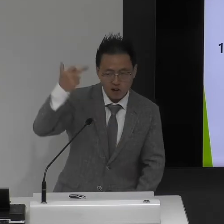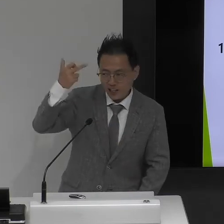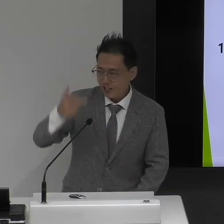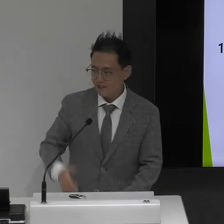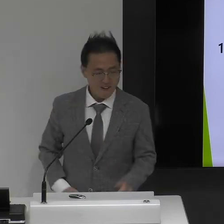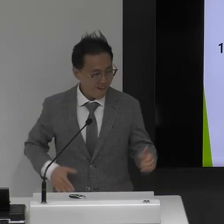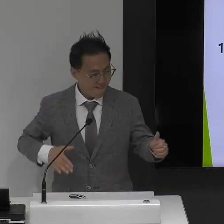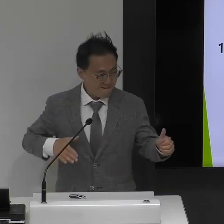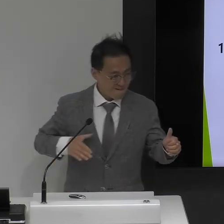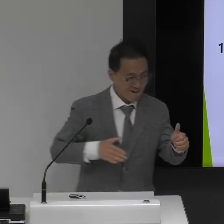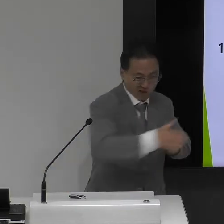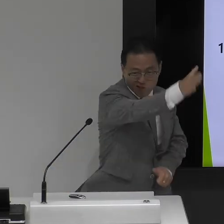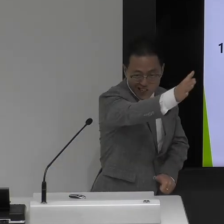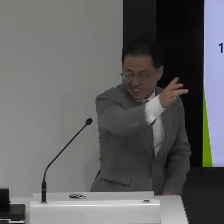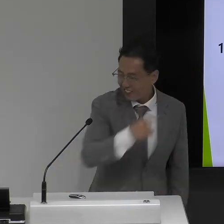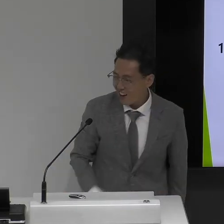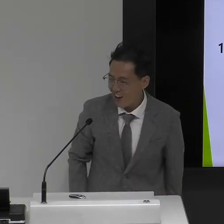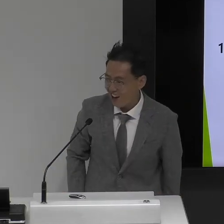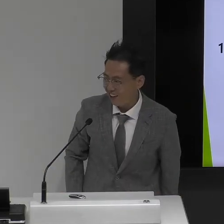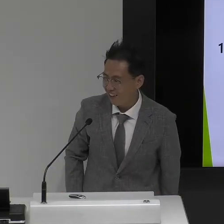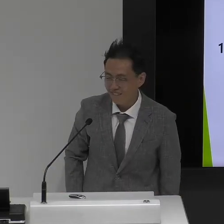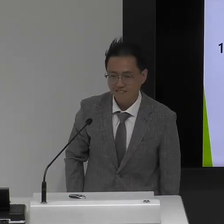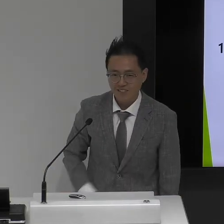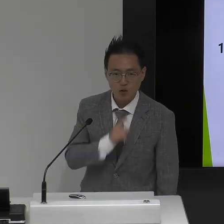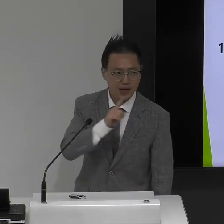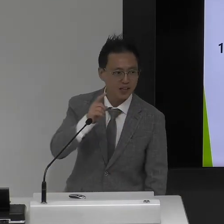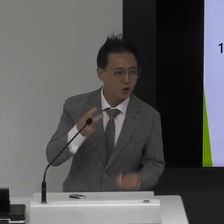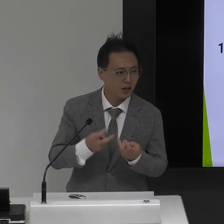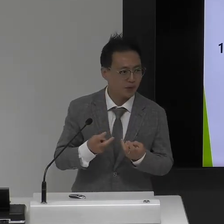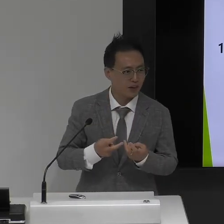형이 죽이겠다 라고 말하니까 어떡합니까?